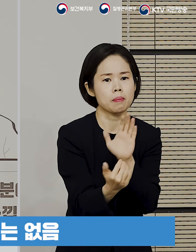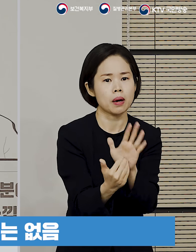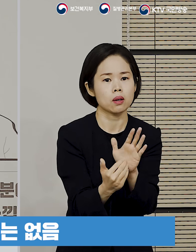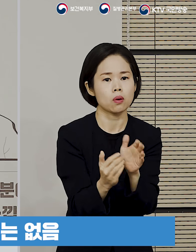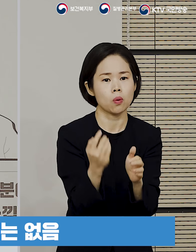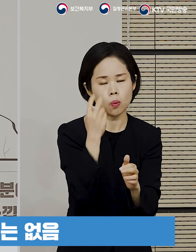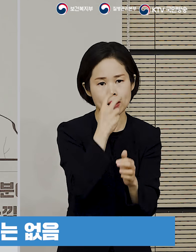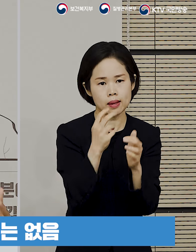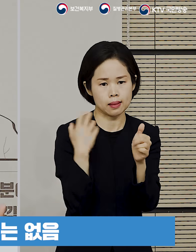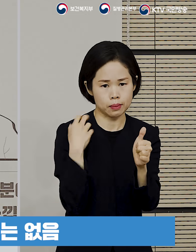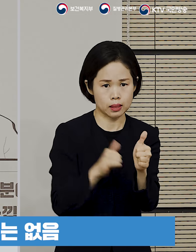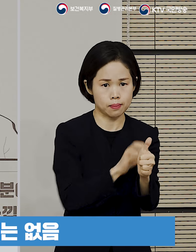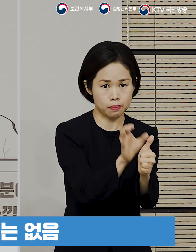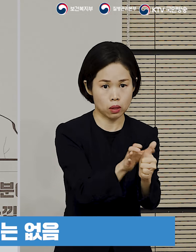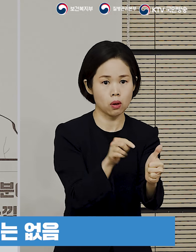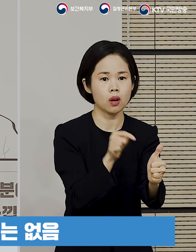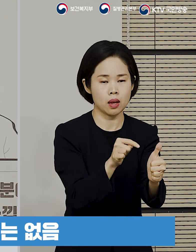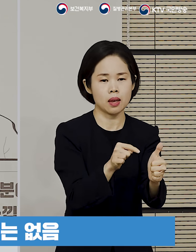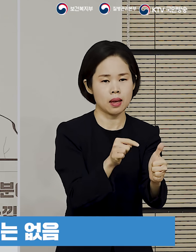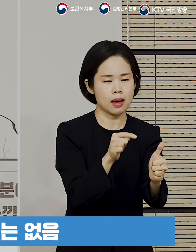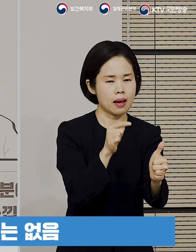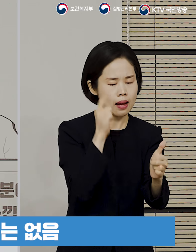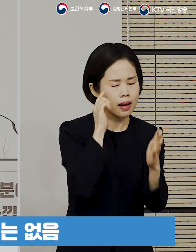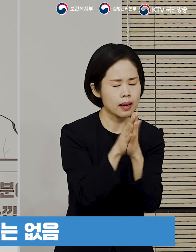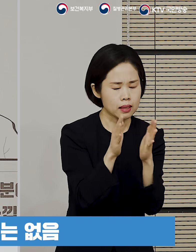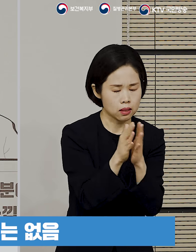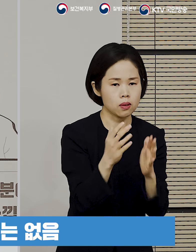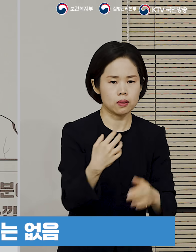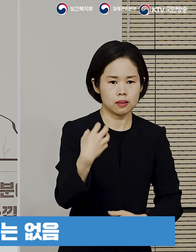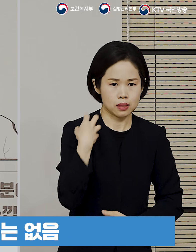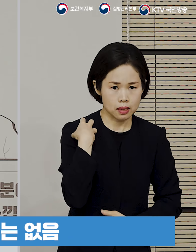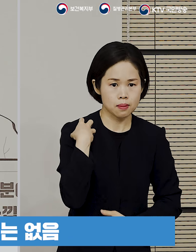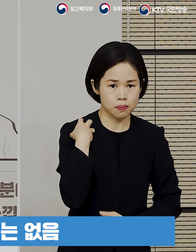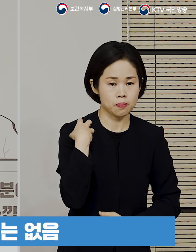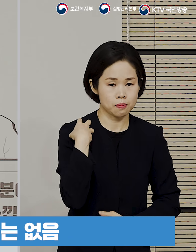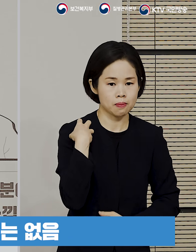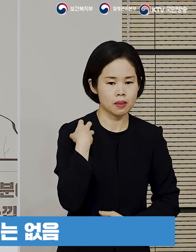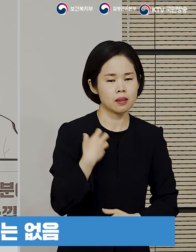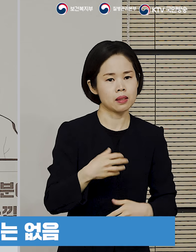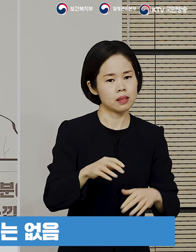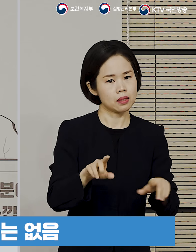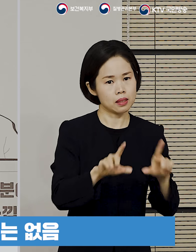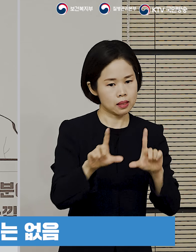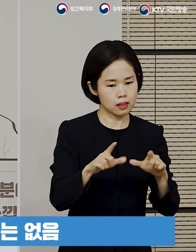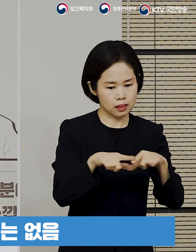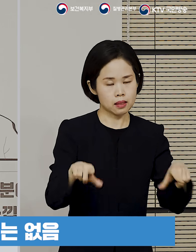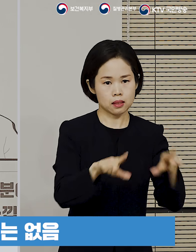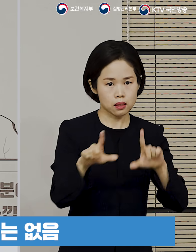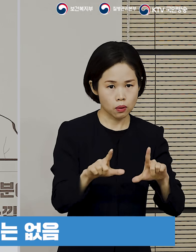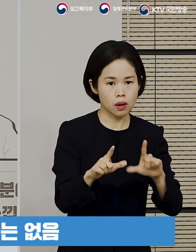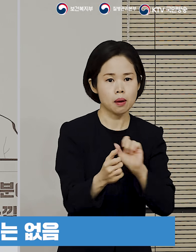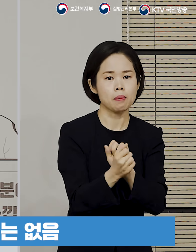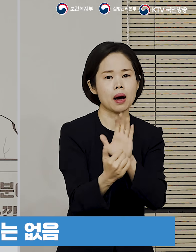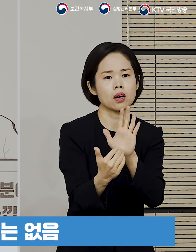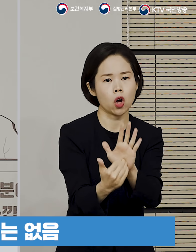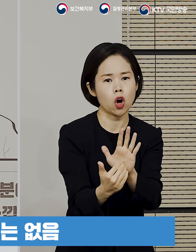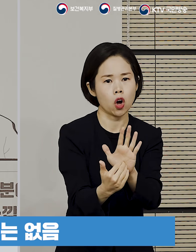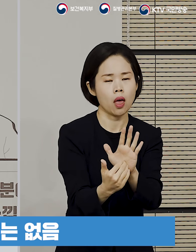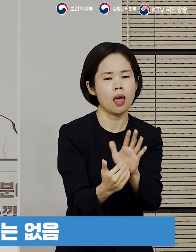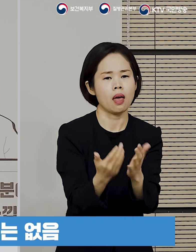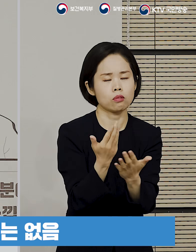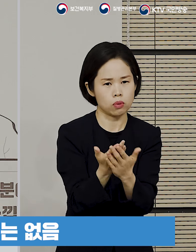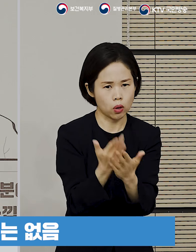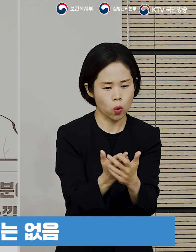방역 관리자를 스스로 그 집단 내에서 지정을 해서 그분의 판단과 그분의 책임 하에